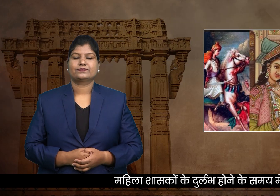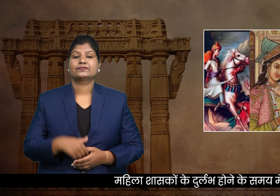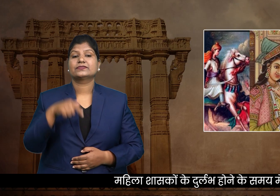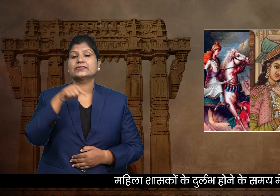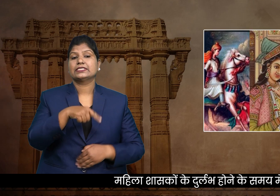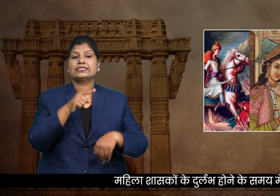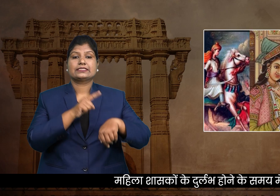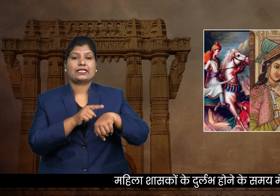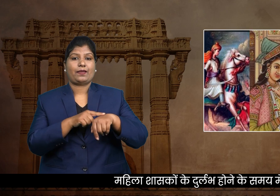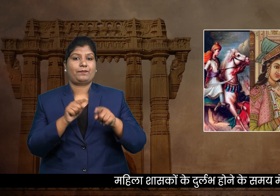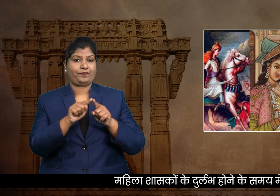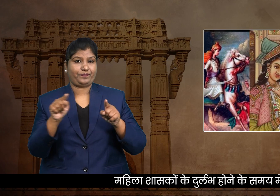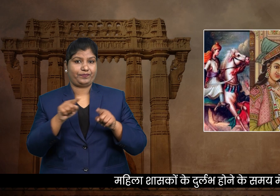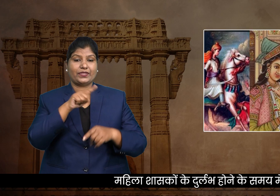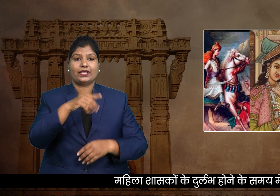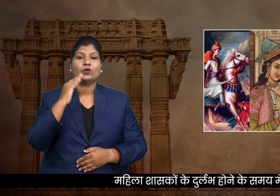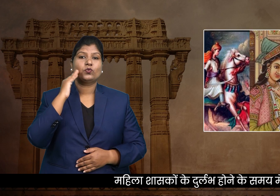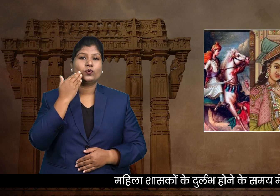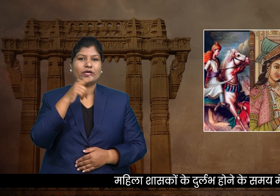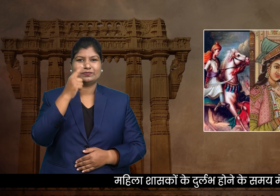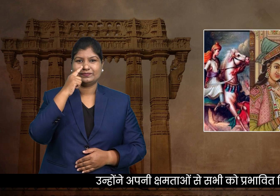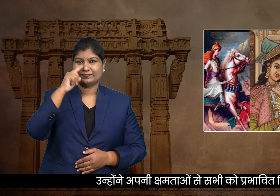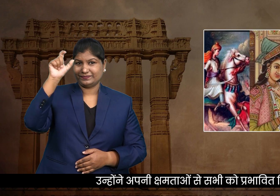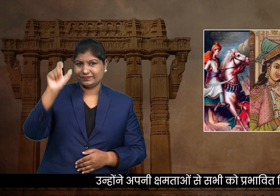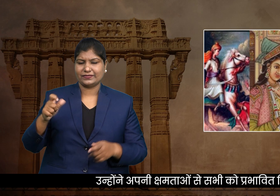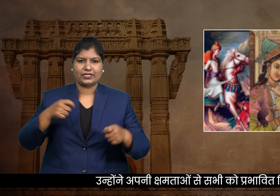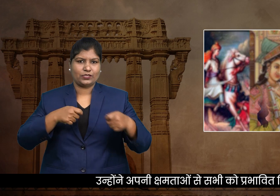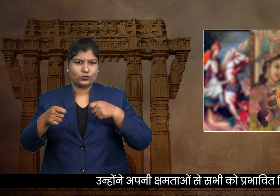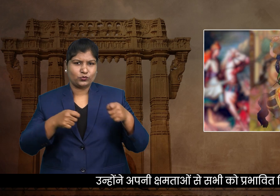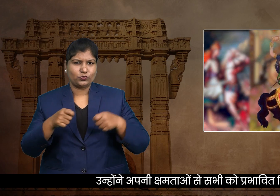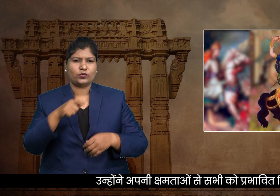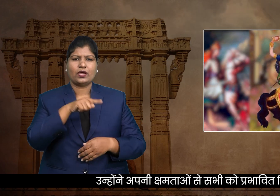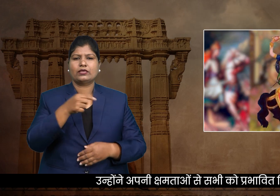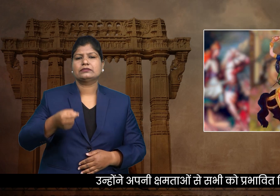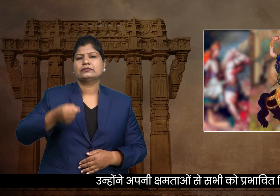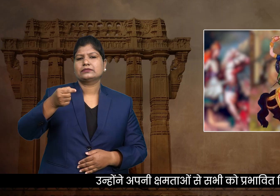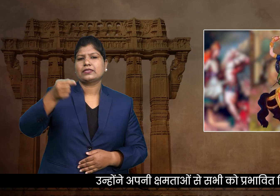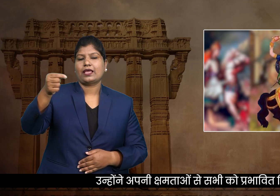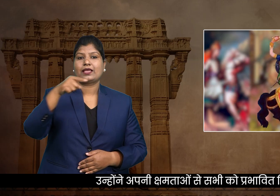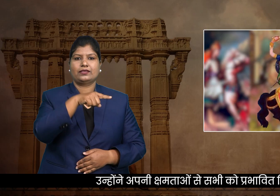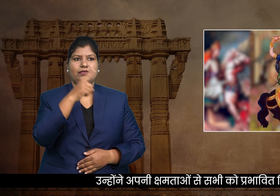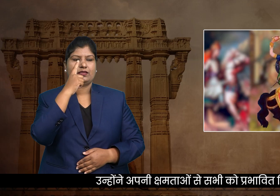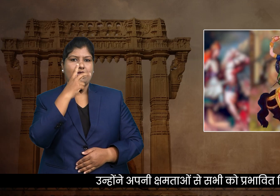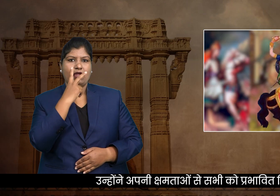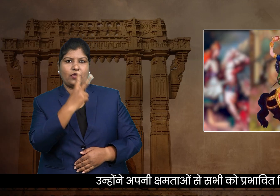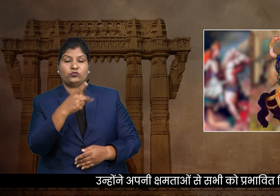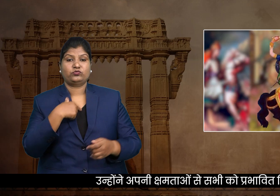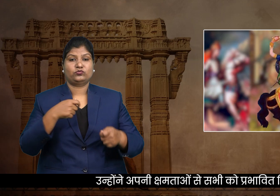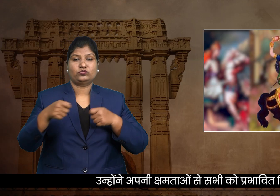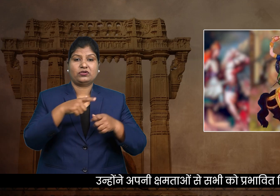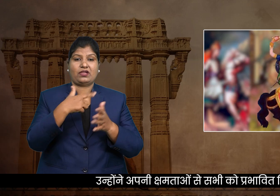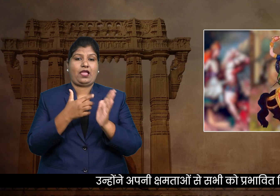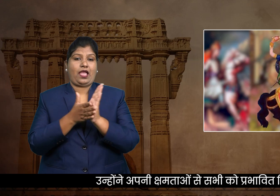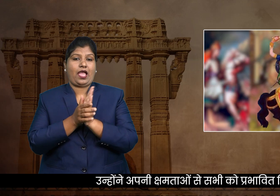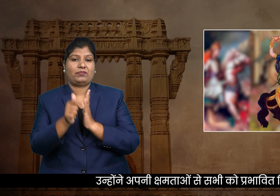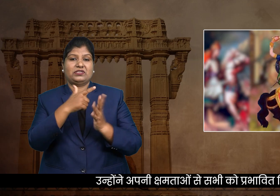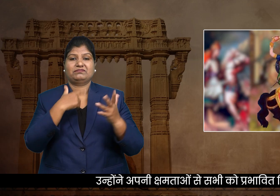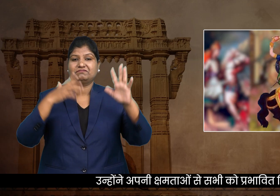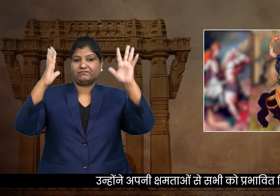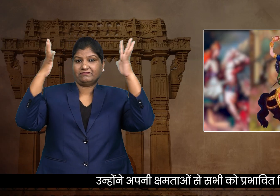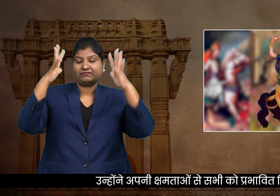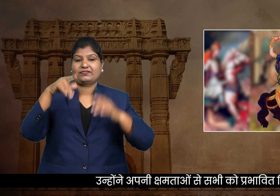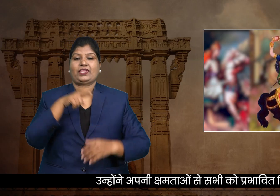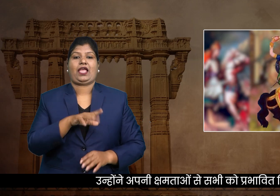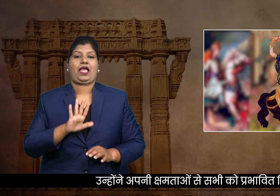महिला शासकों के दुर्लभ होने के समय में उन्होंने अपनी क्षमताओं से सभी को प्रभावित किया।